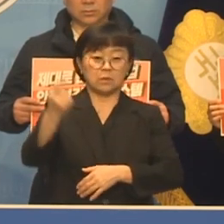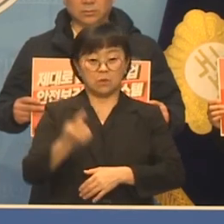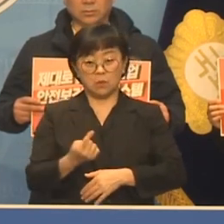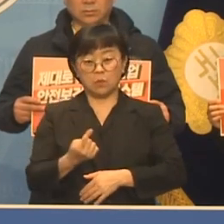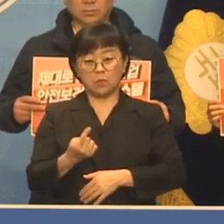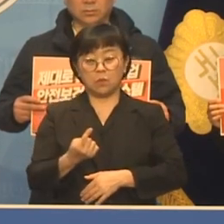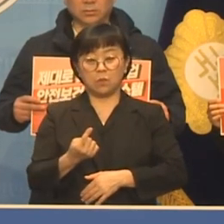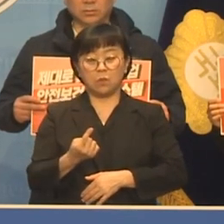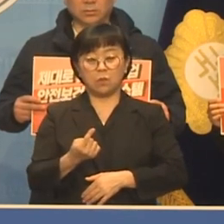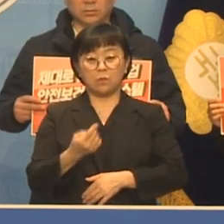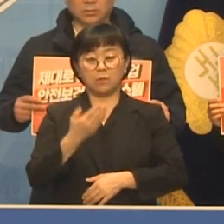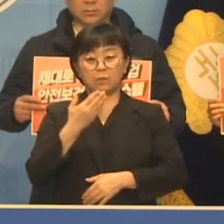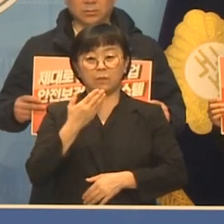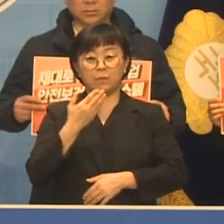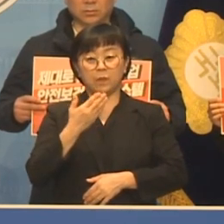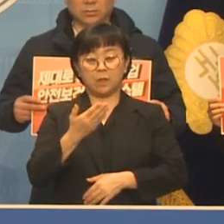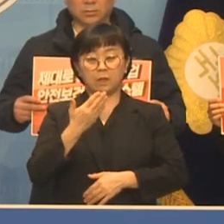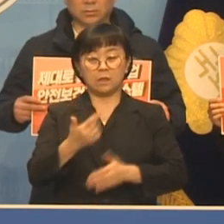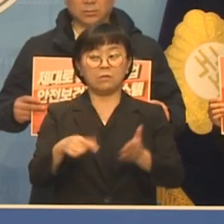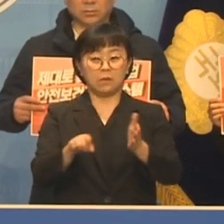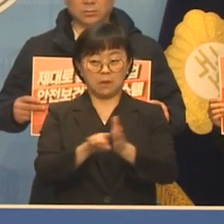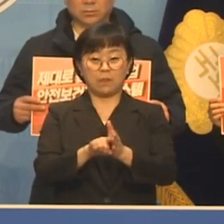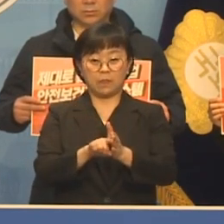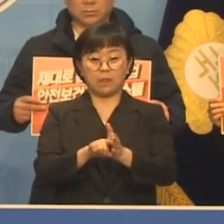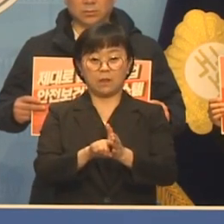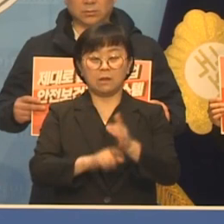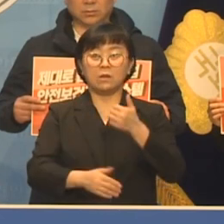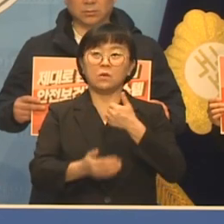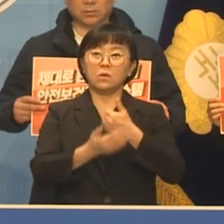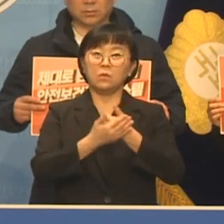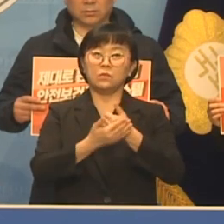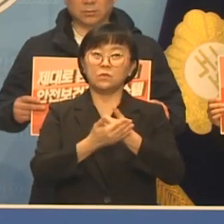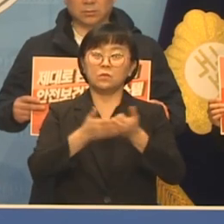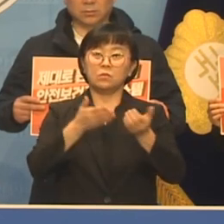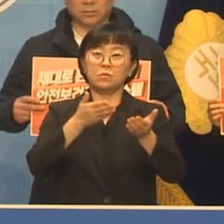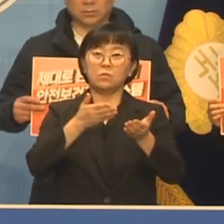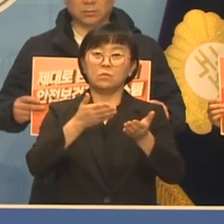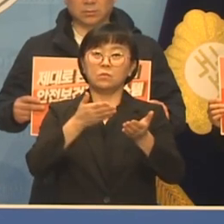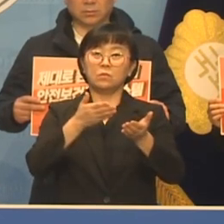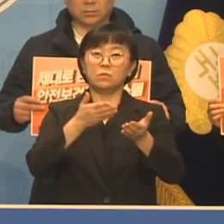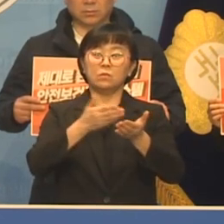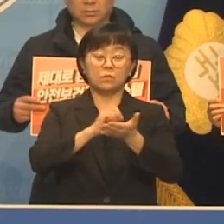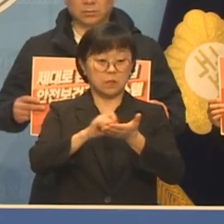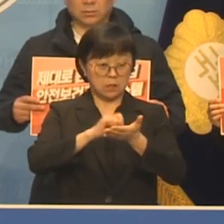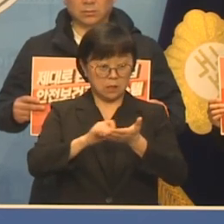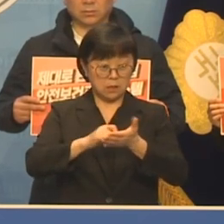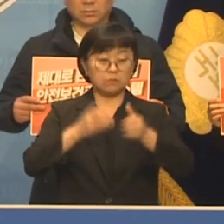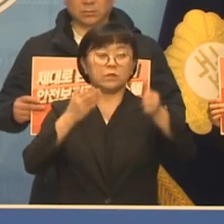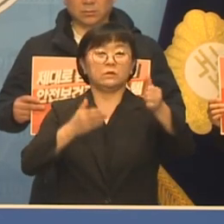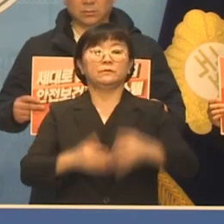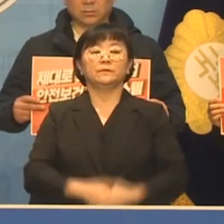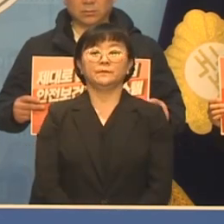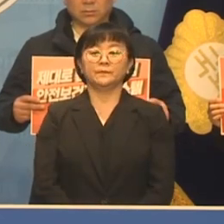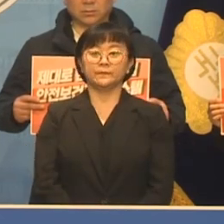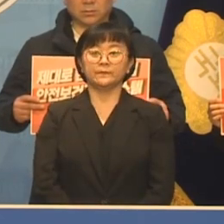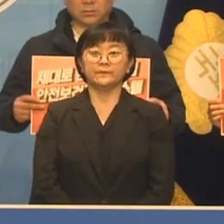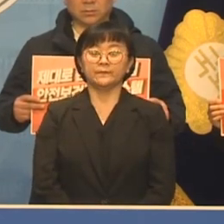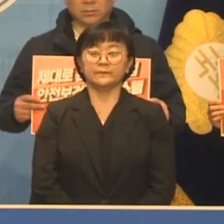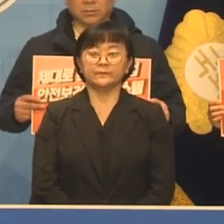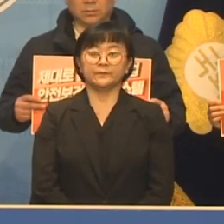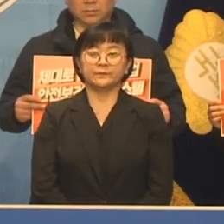없는 나라가 될 수 있도록 많은 협조와 보도를 부탁드리겠습니다. 고맙습니다.